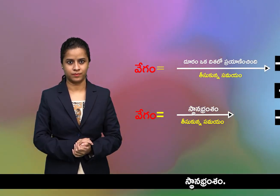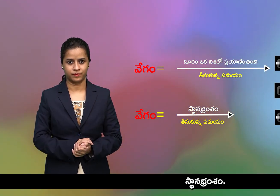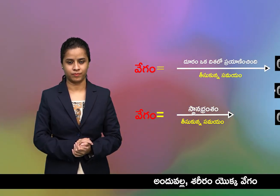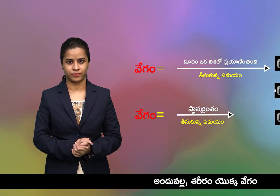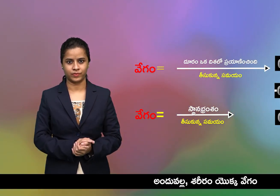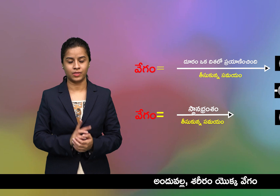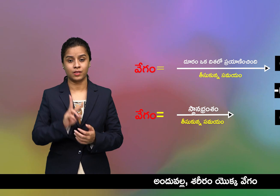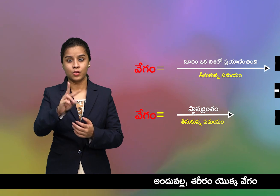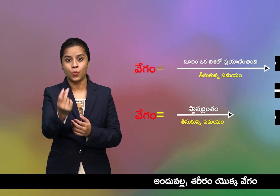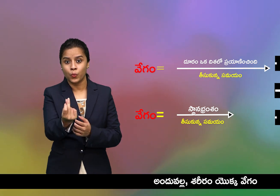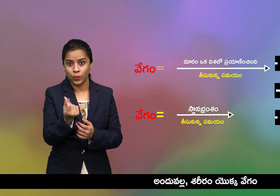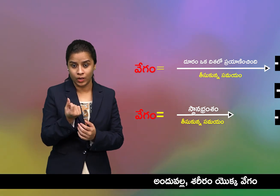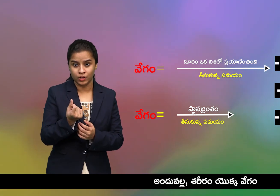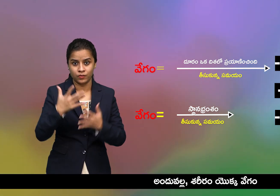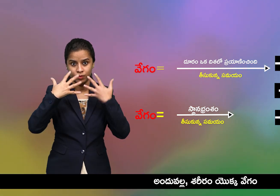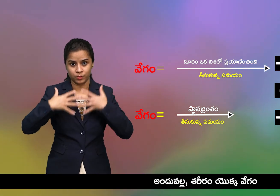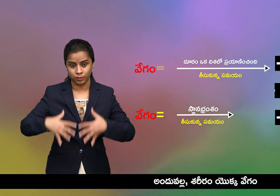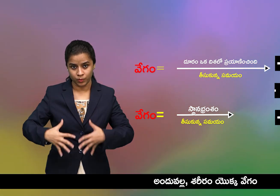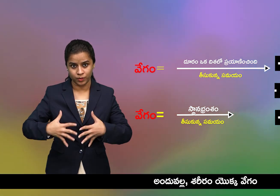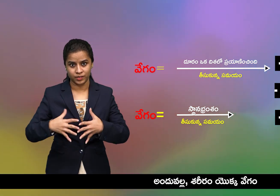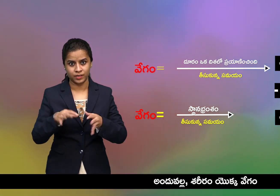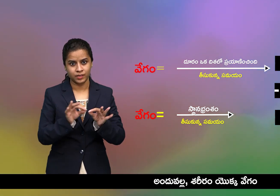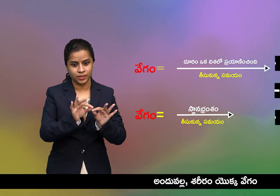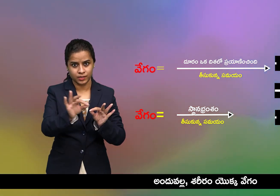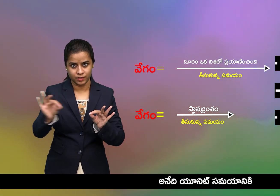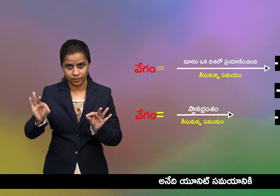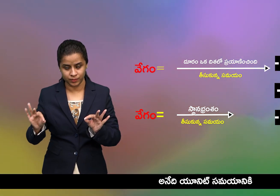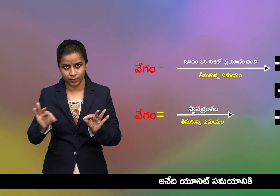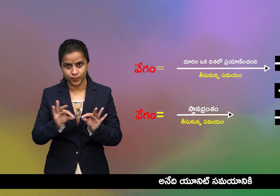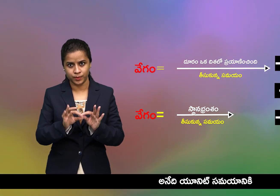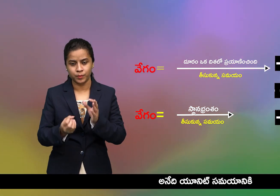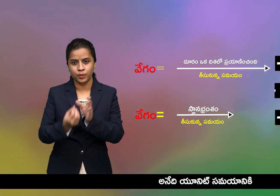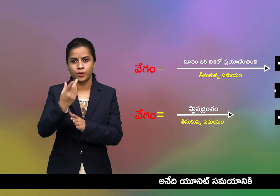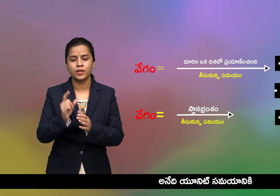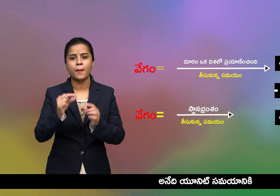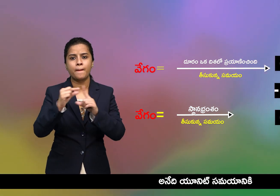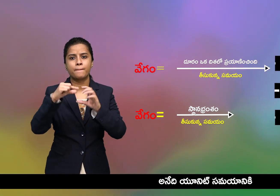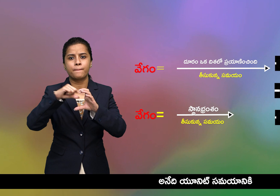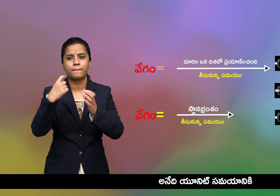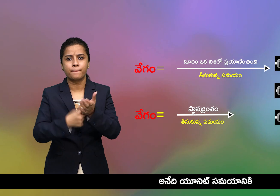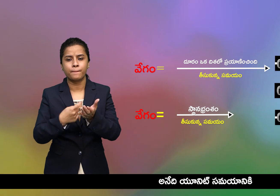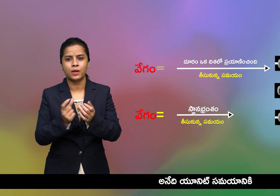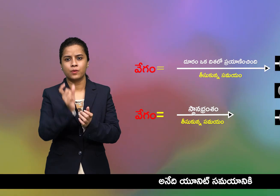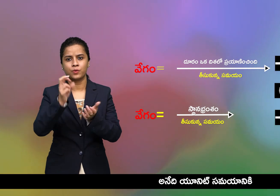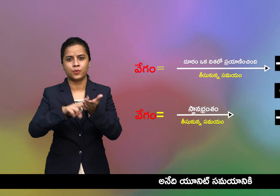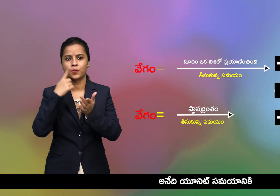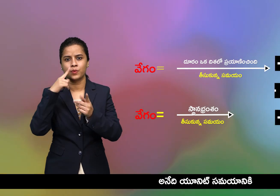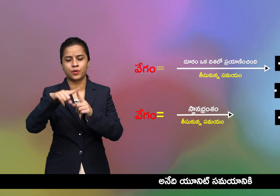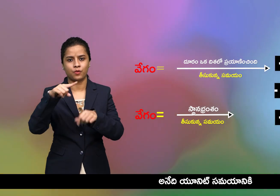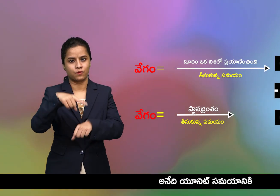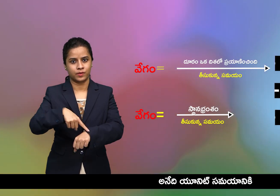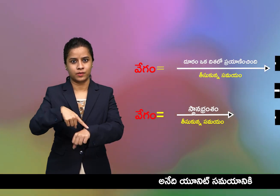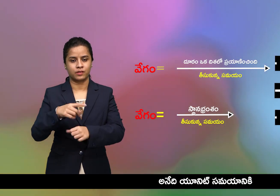స్థానభ్రంశం. అందువల్ల శరీరం యొక్క వేగం అనేది యూనిట్ సమయానికి